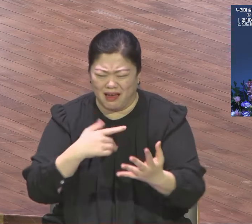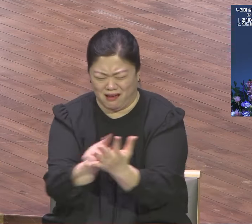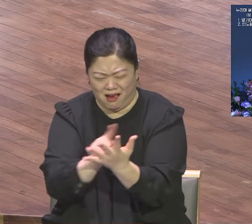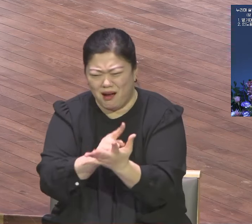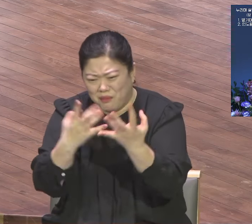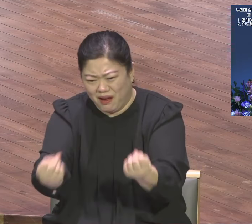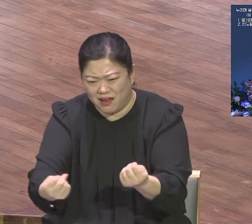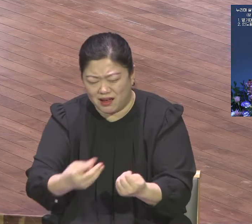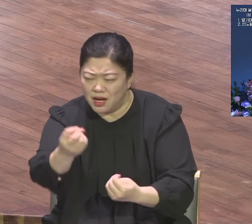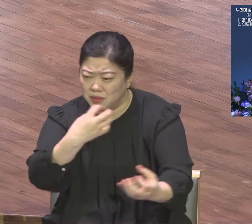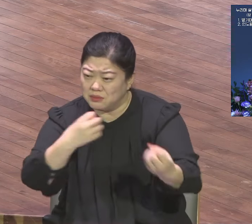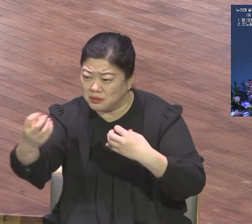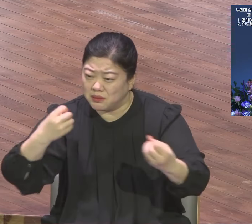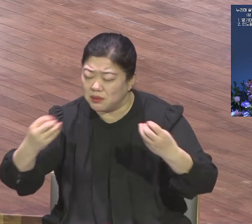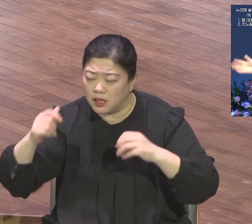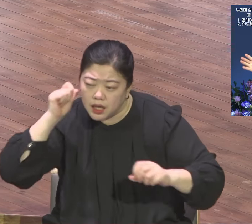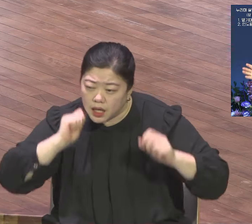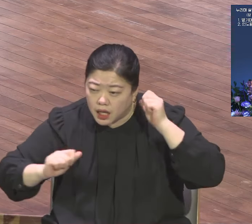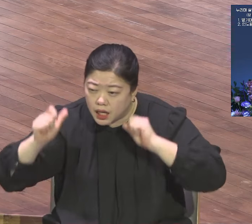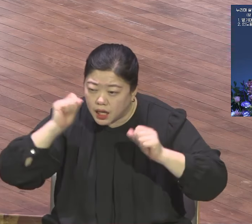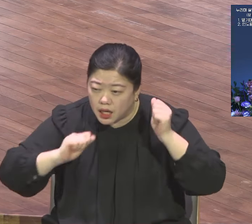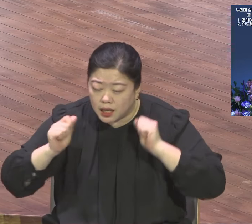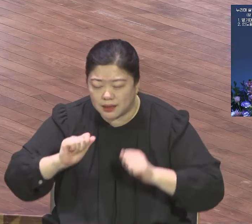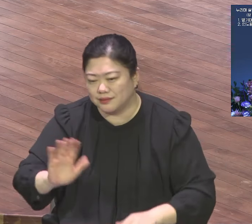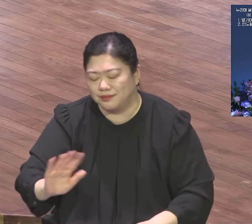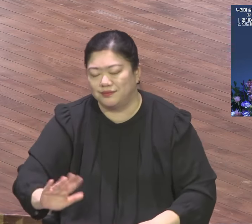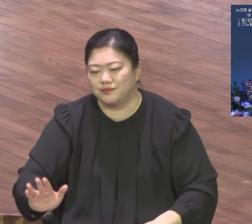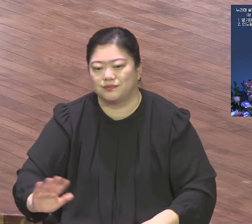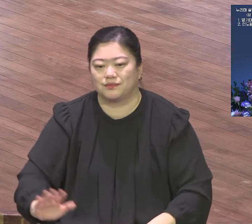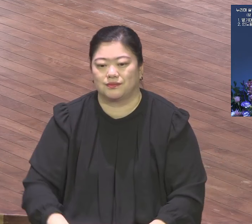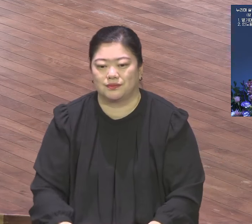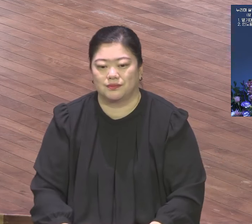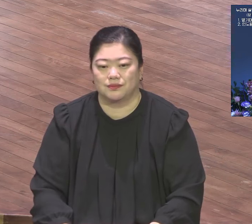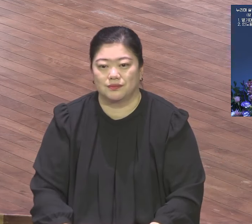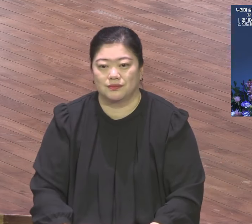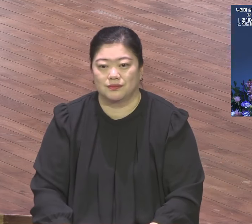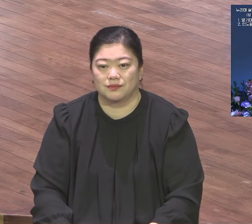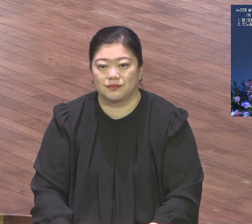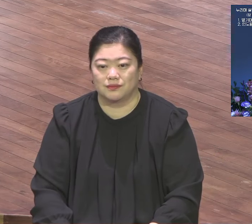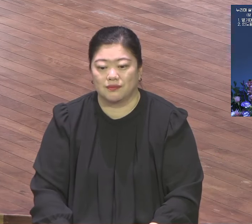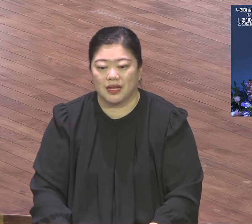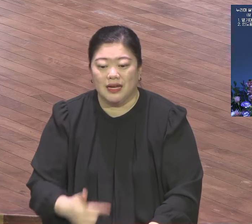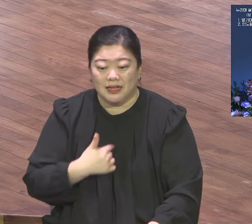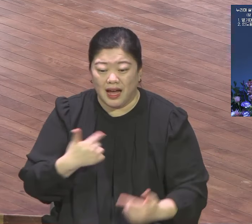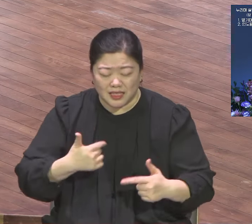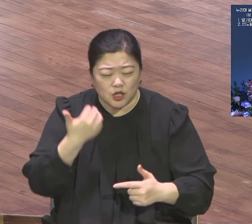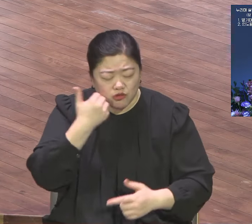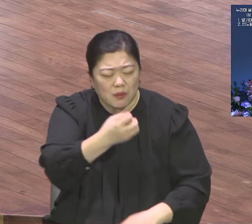예배 드리다가 기도하다가 하나님 딱 깨닫게 그대로 적시로. 뭐 내밖에 몰라, 아무도 몰라.